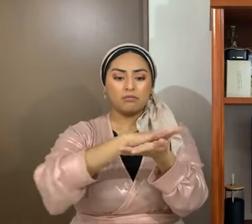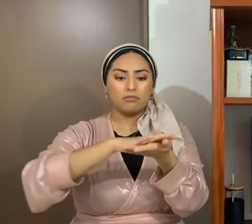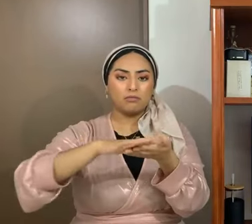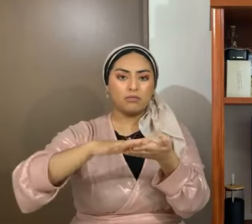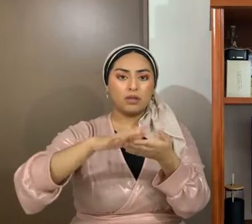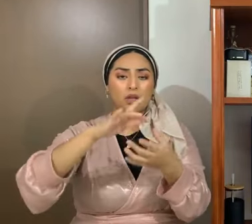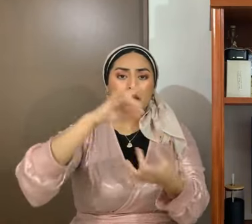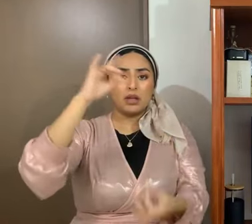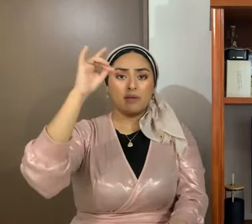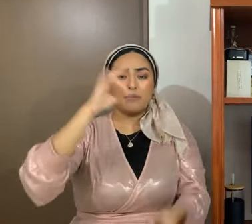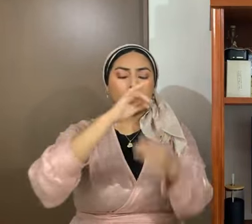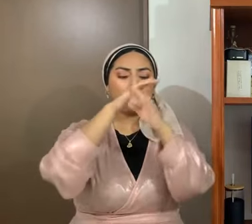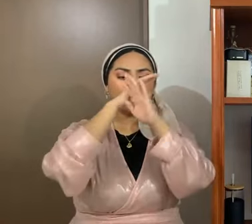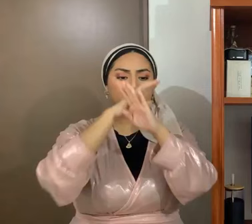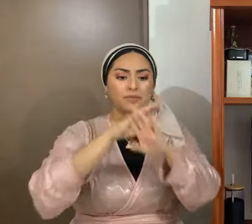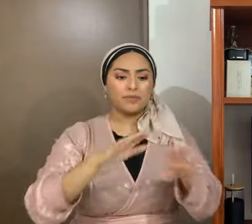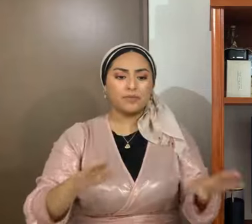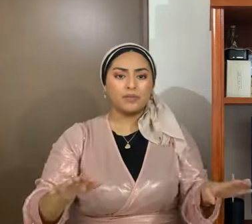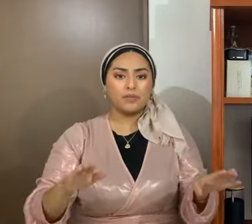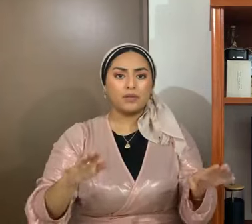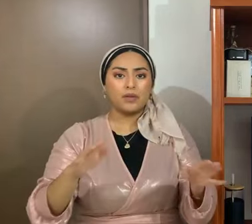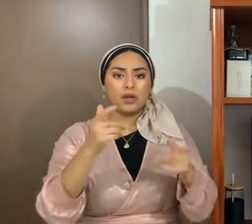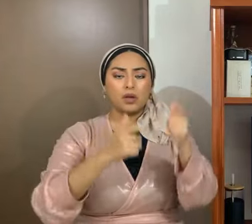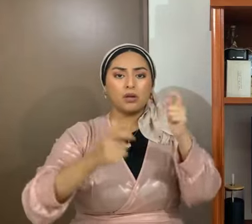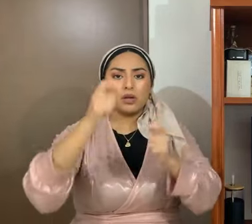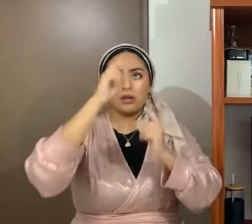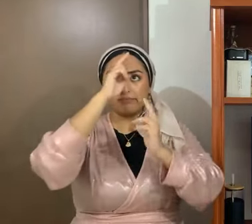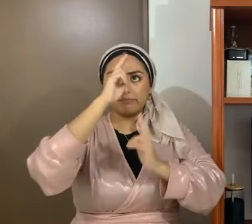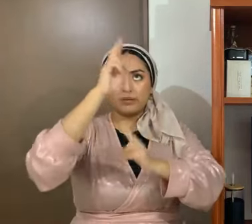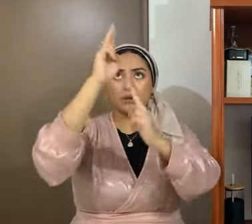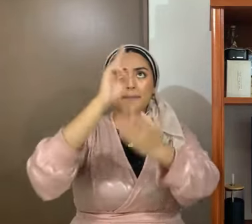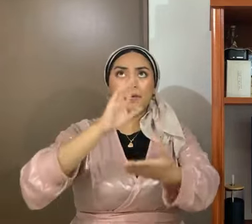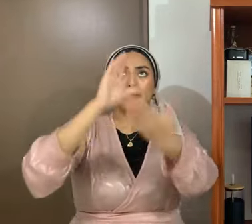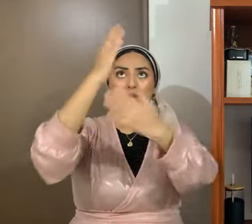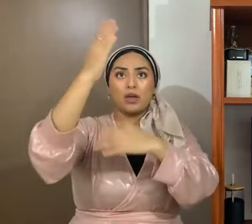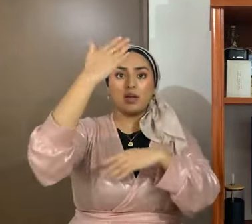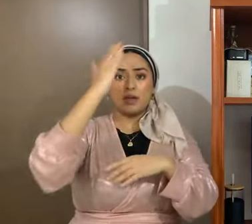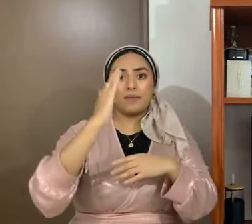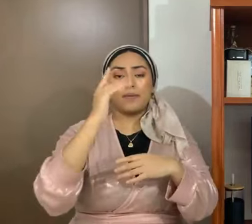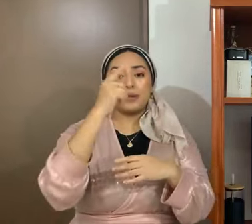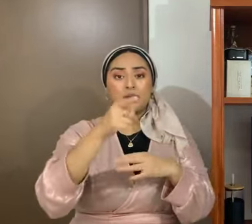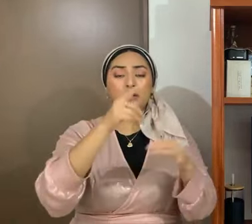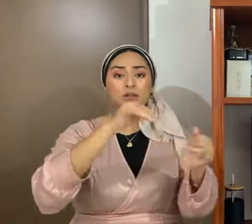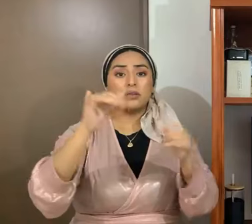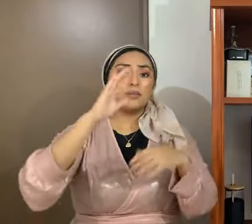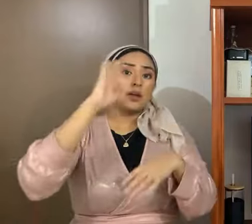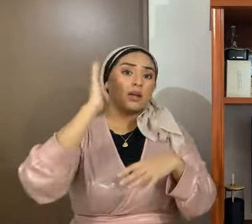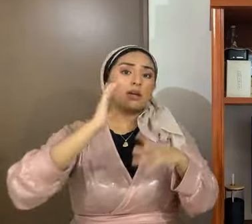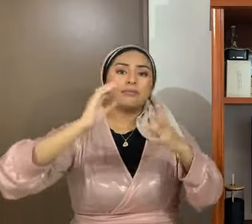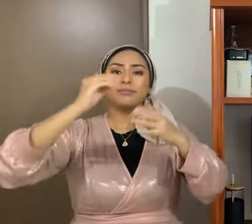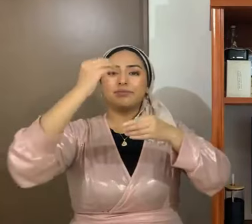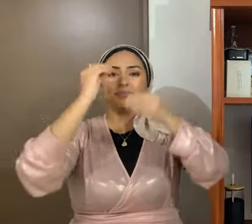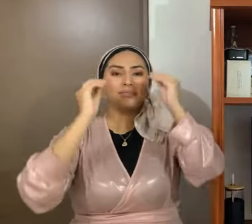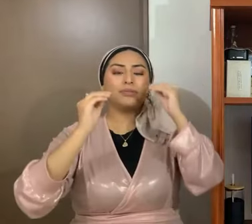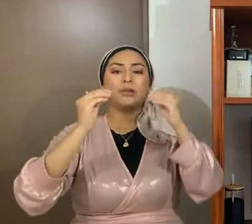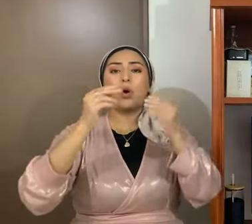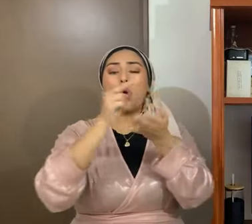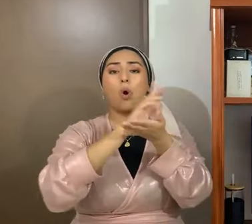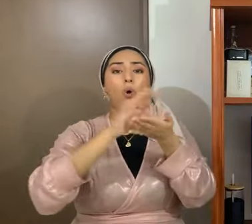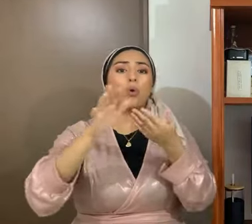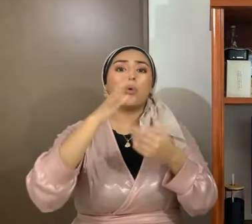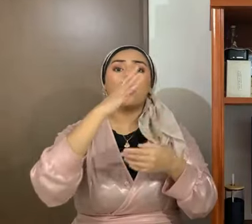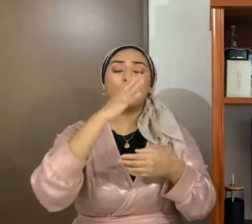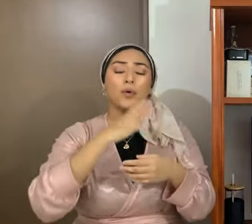de un espíritu afable y apacible, que es de grande estima delante de Elohim. Porque así también se ataviaban en otro tiempo aquellas santas